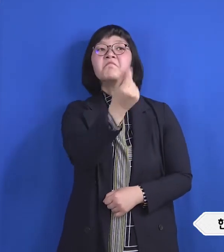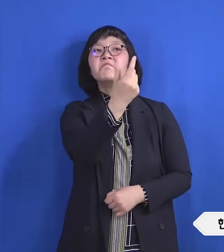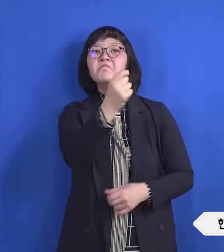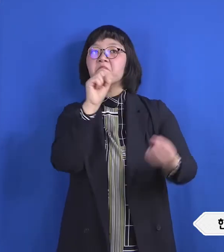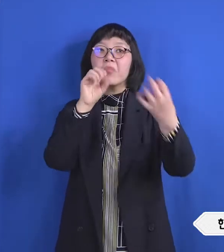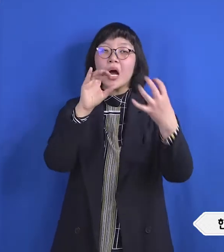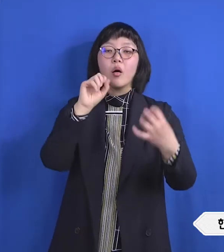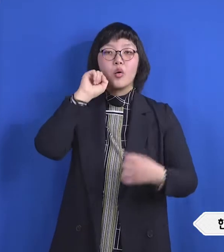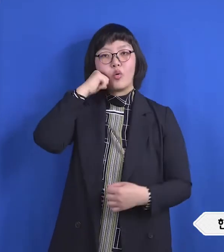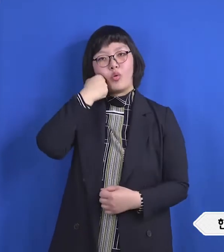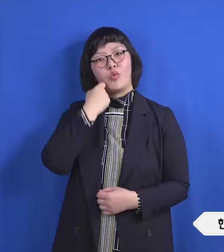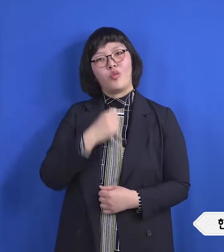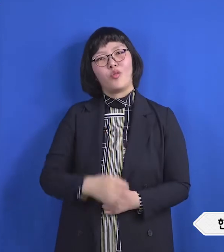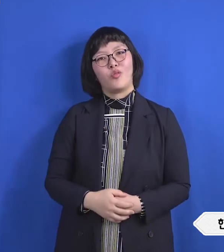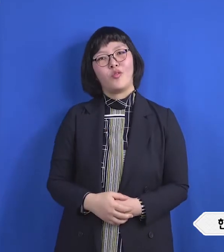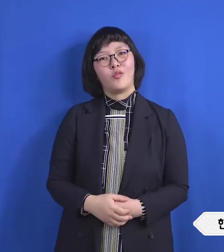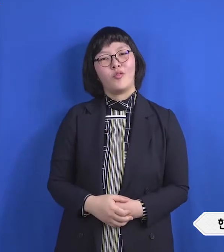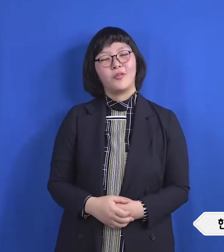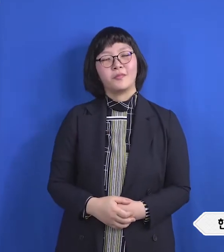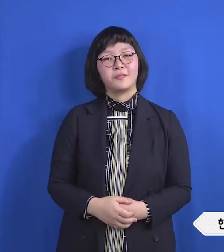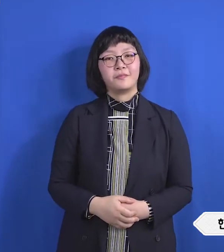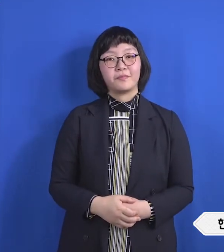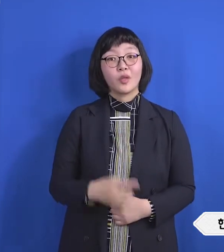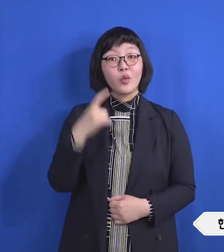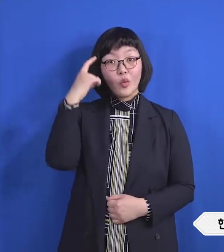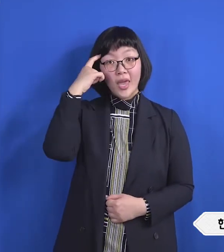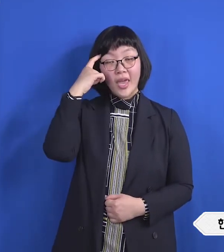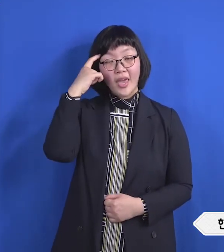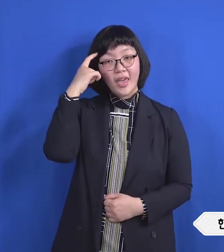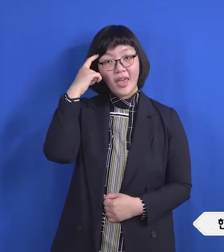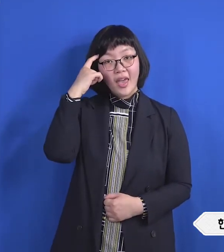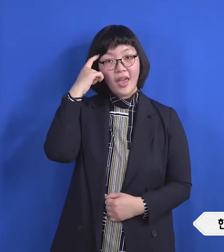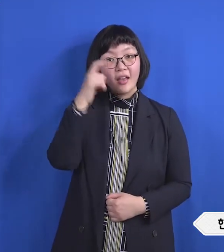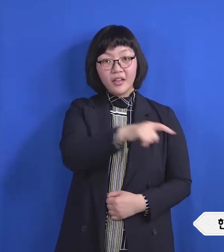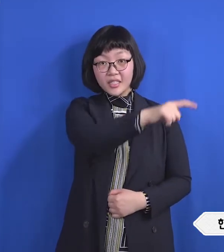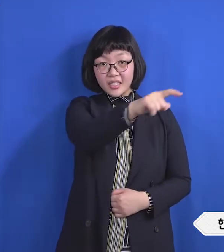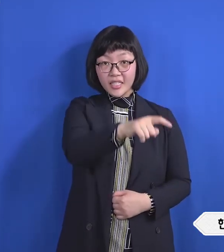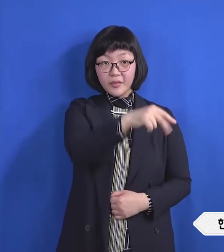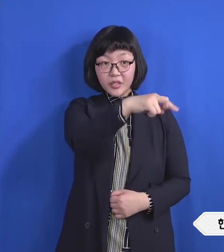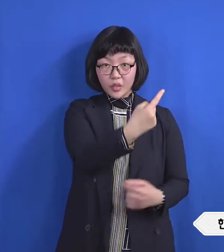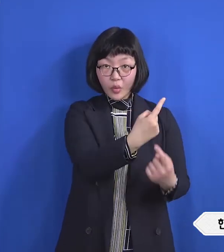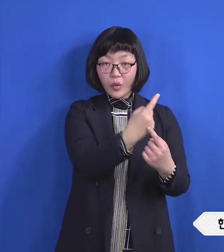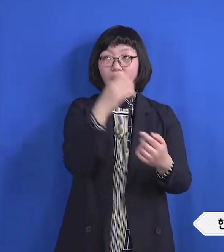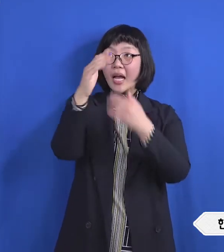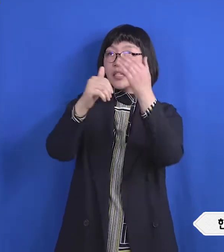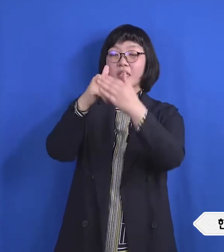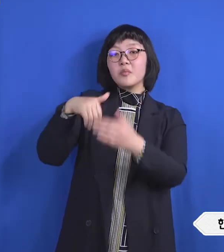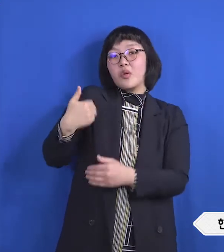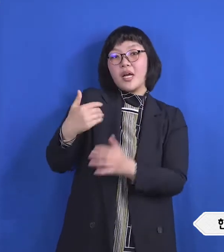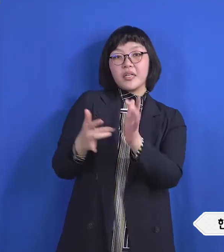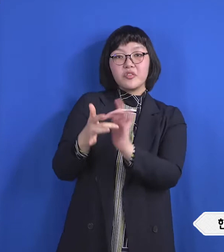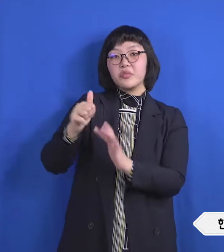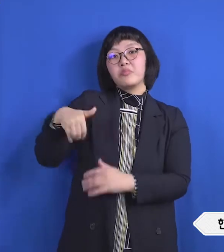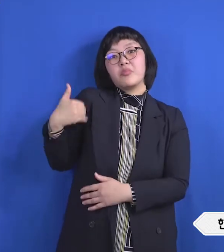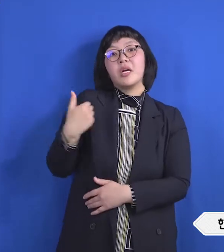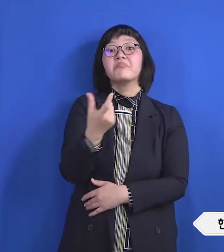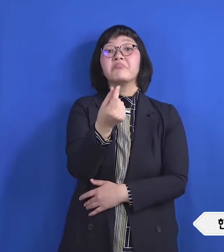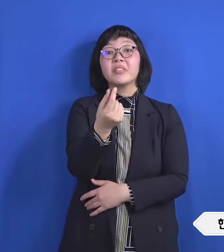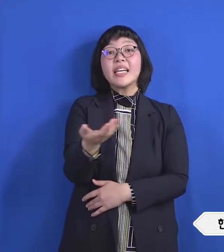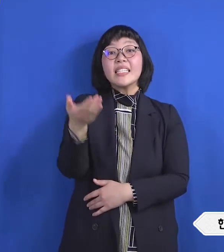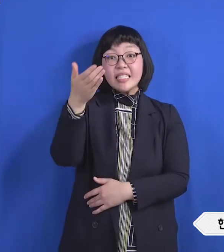단정적으로 그렇다고 말할 수는 없습니다. 왜냐하면 그 사람들도 이 본성의 법이 있기